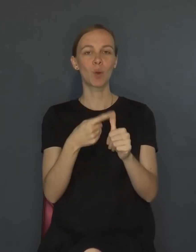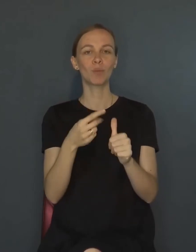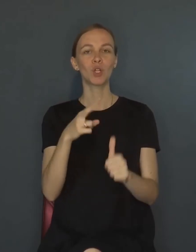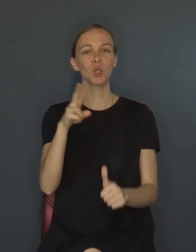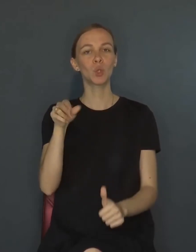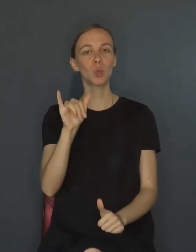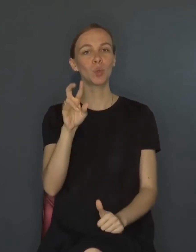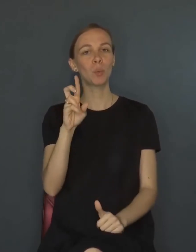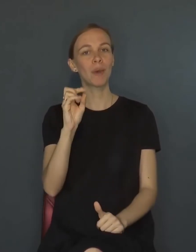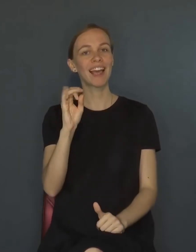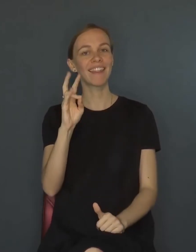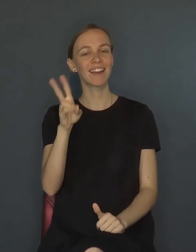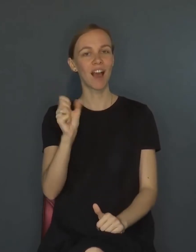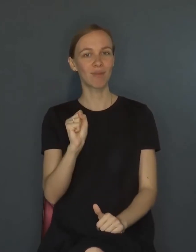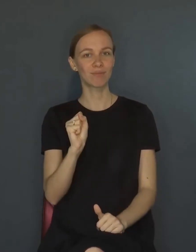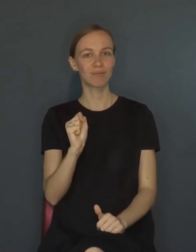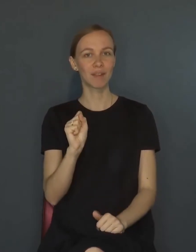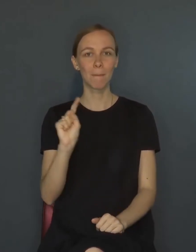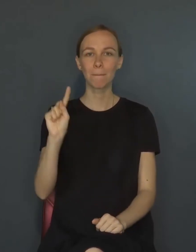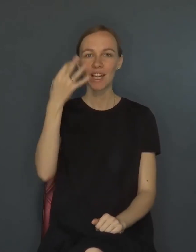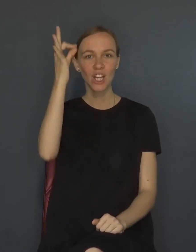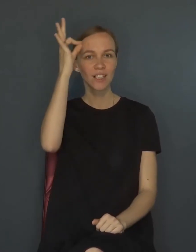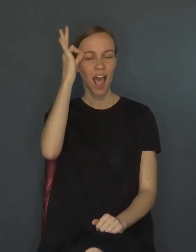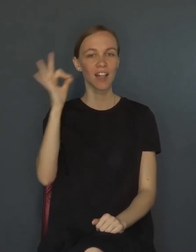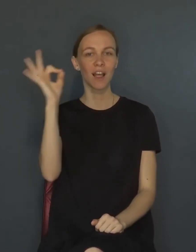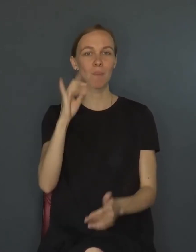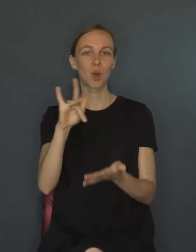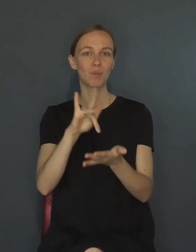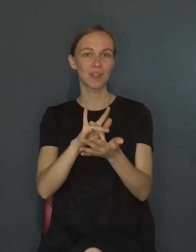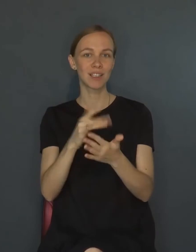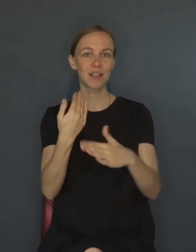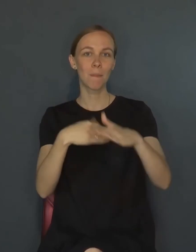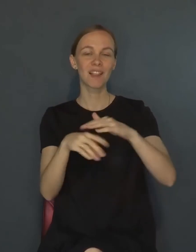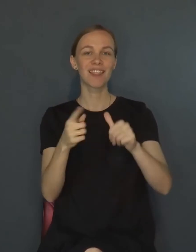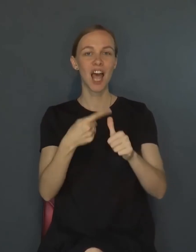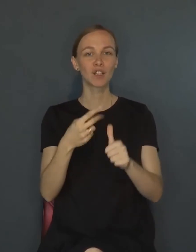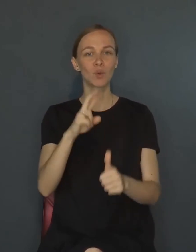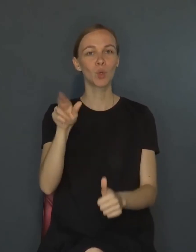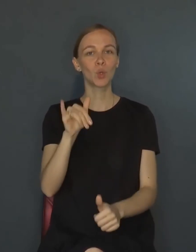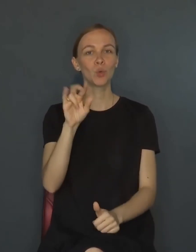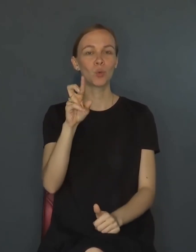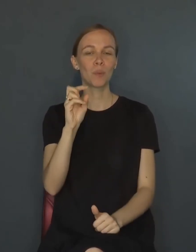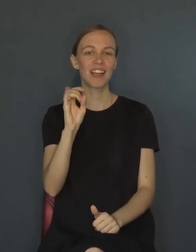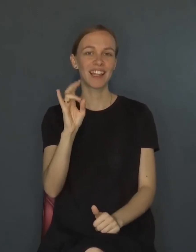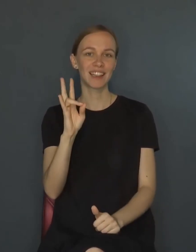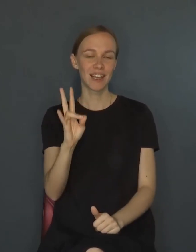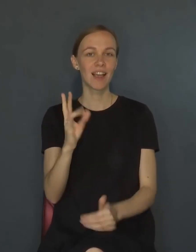Перша згадка про місто під назвою Дубен є у повісті временних літ